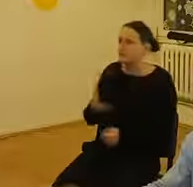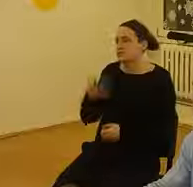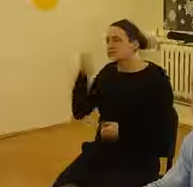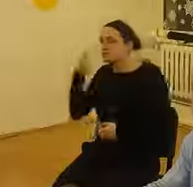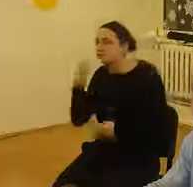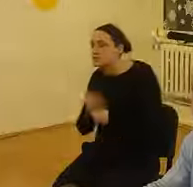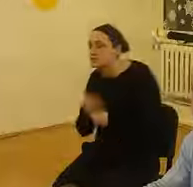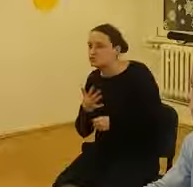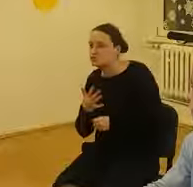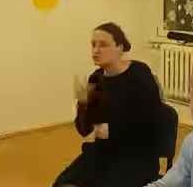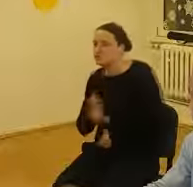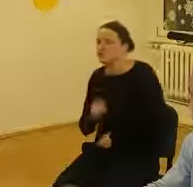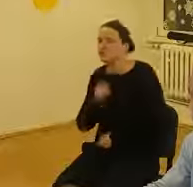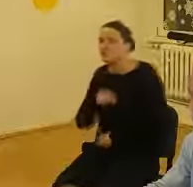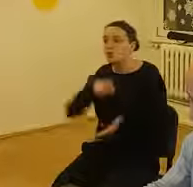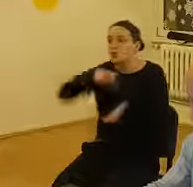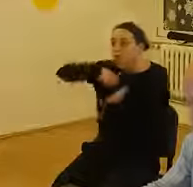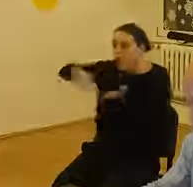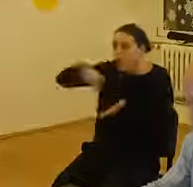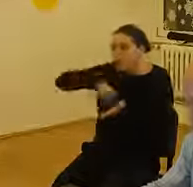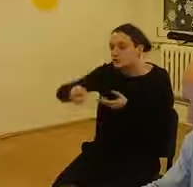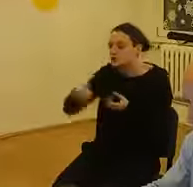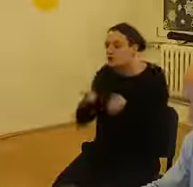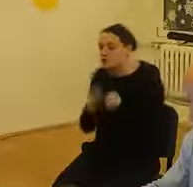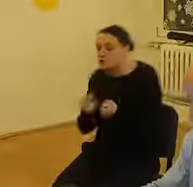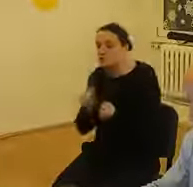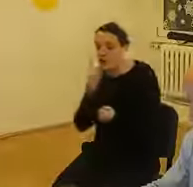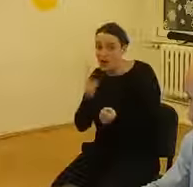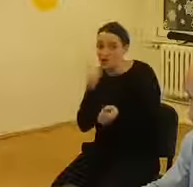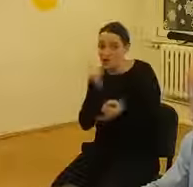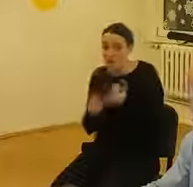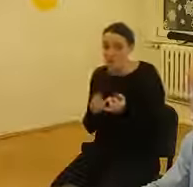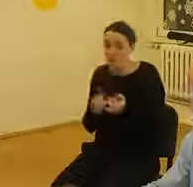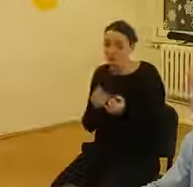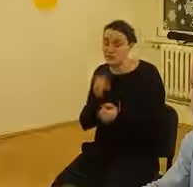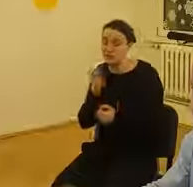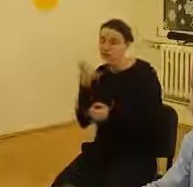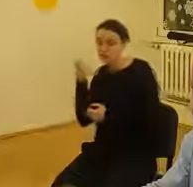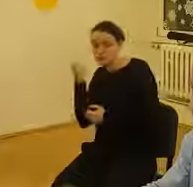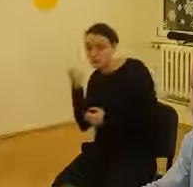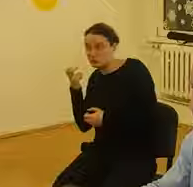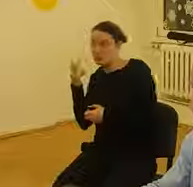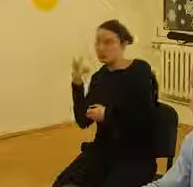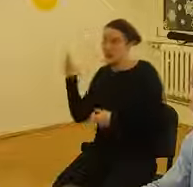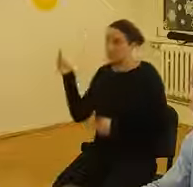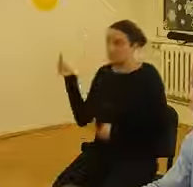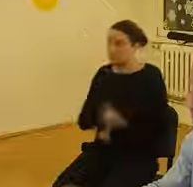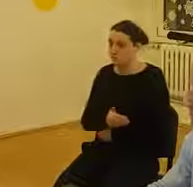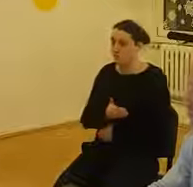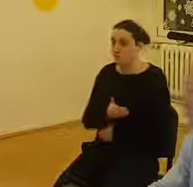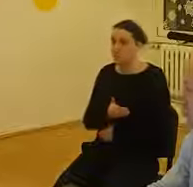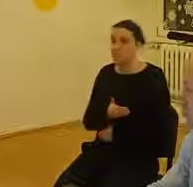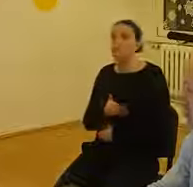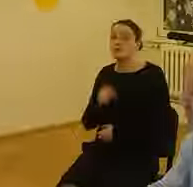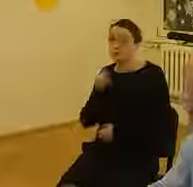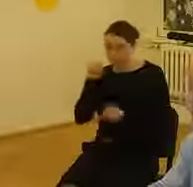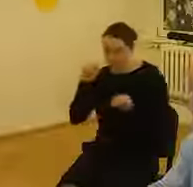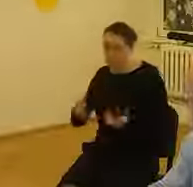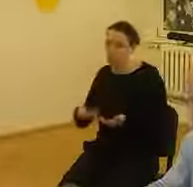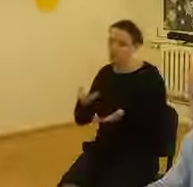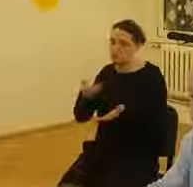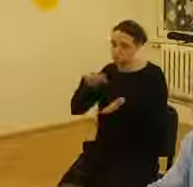nawet remont kawałka chodnika, to trudno byłoby nam to zrobić. Natomiast przy takich kwotach powyżej 300 tysięcy, a dochodzących prawie do pół